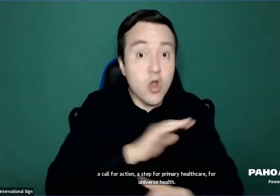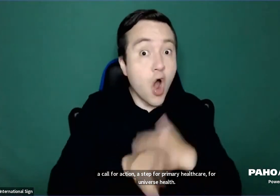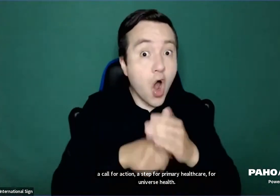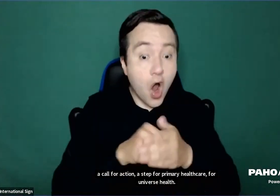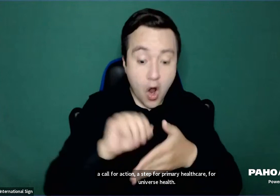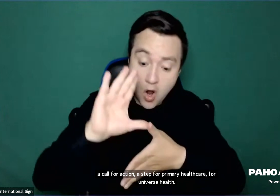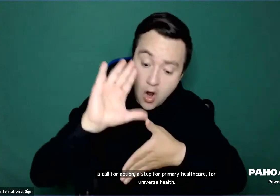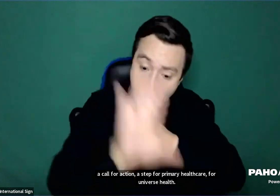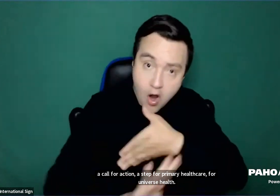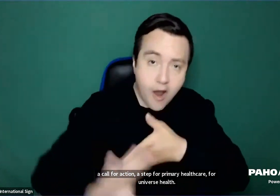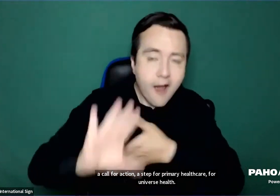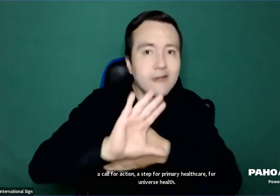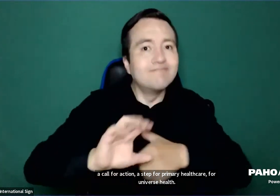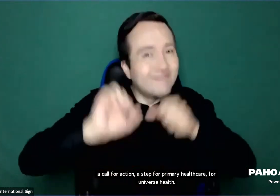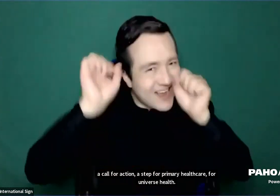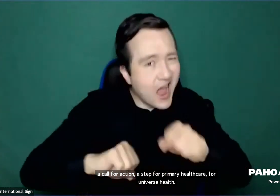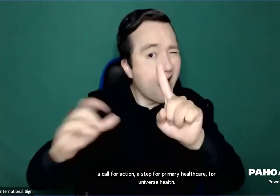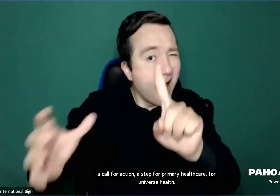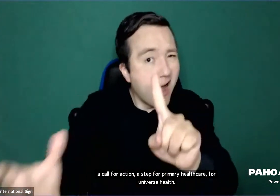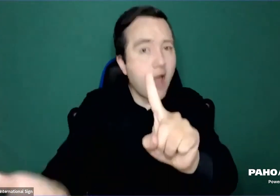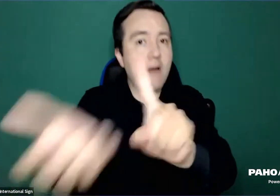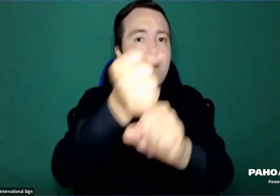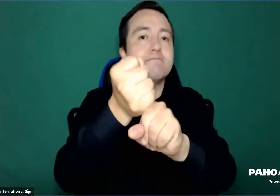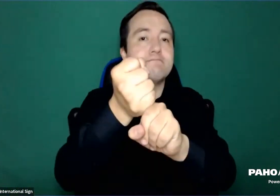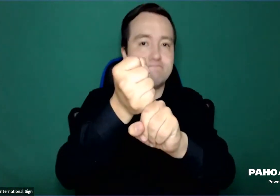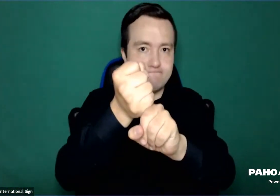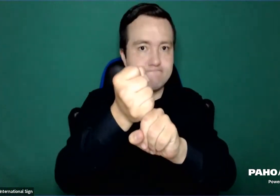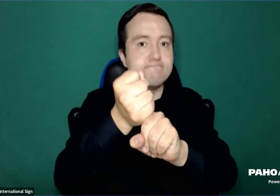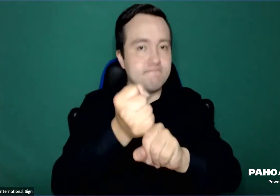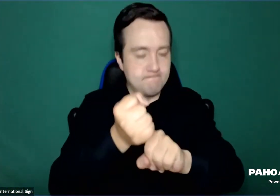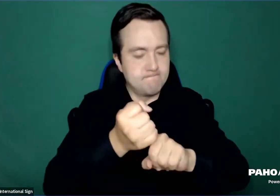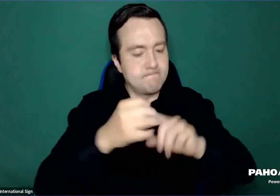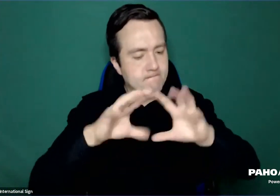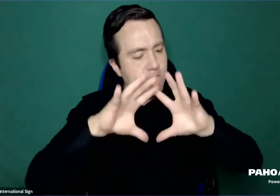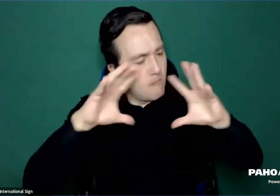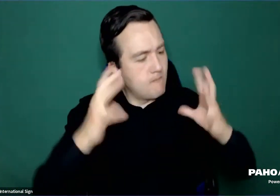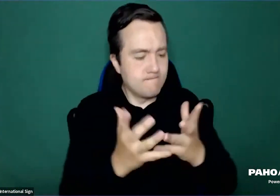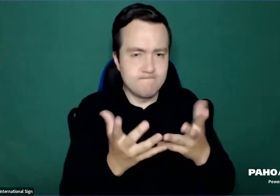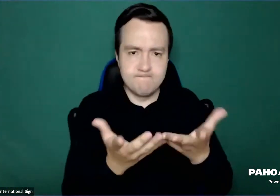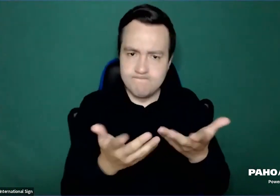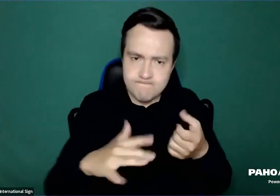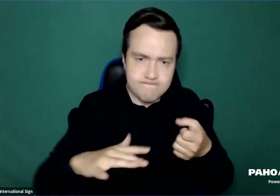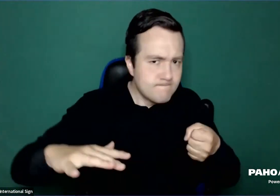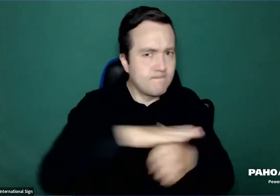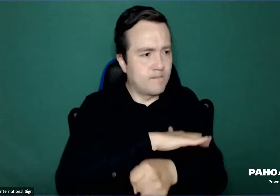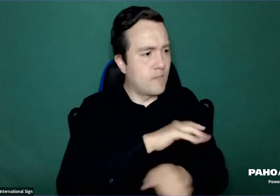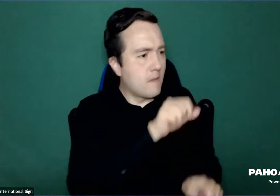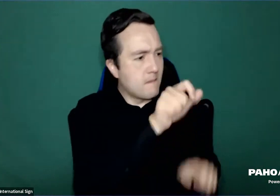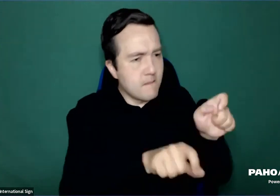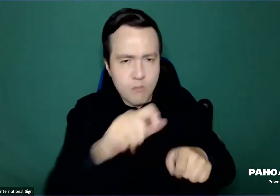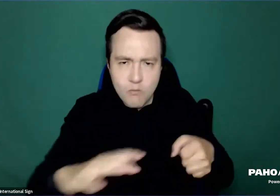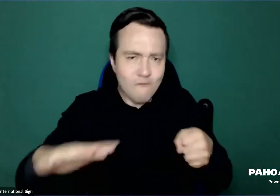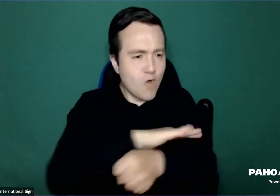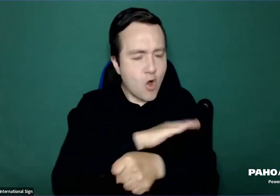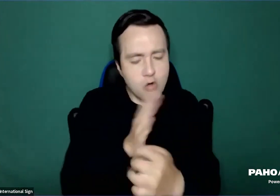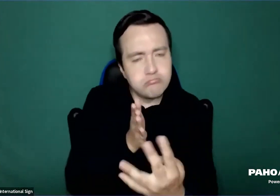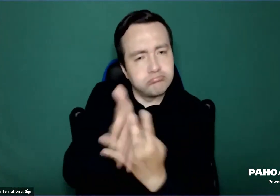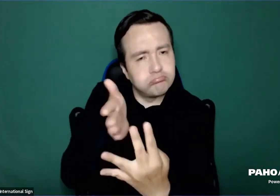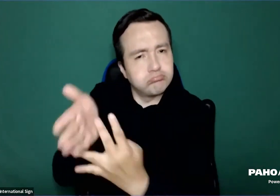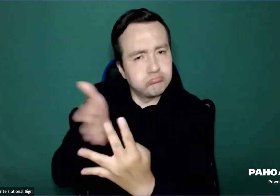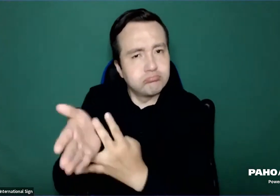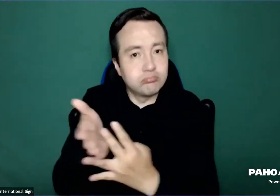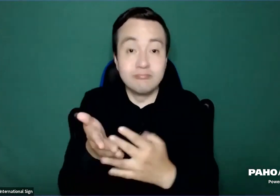saúde universal e os ODS em 2030. Llama a transformar os sistemas de